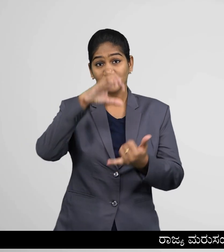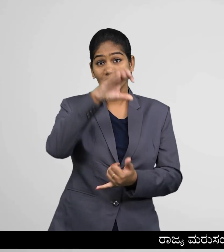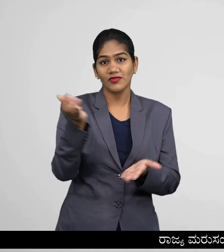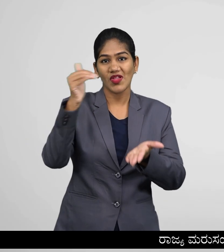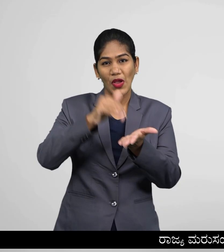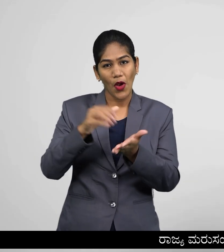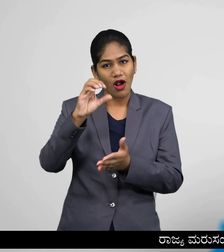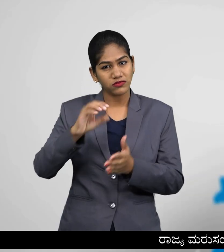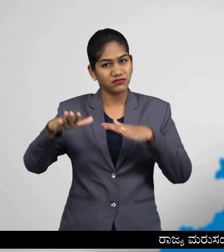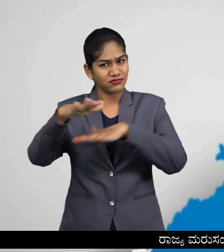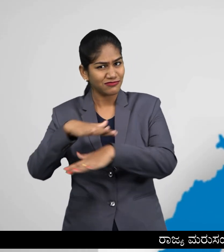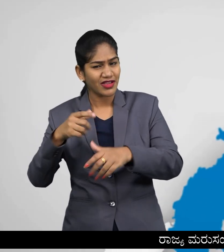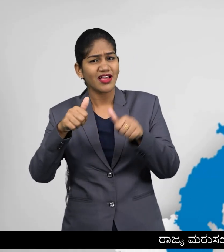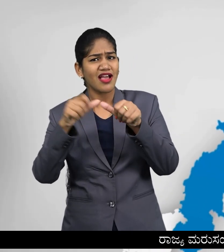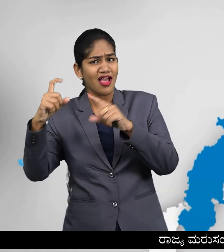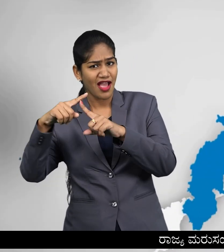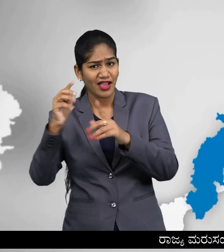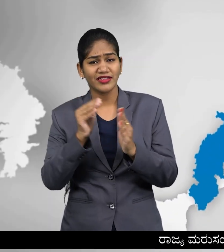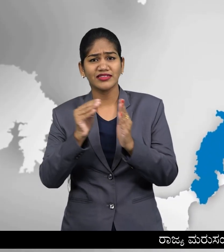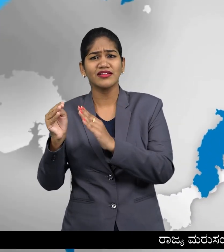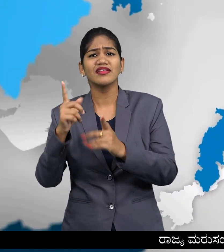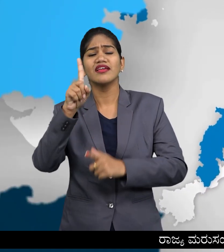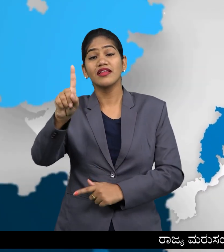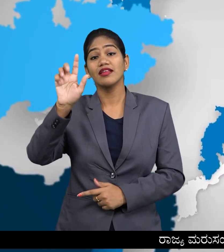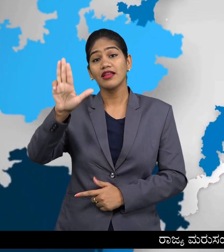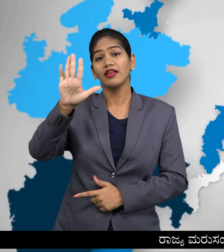ರಾಜ್ಯ ಮರುಸಂಘಟನೆ ಕಾಯ್ದೆ 1956.